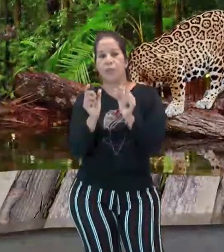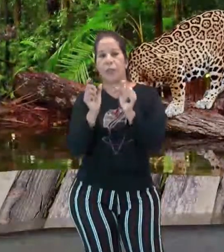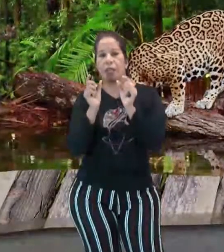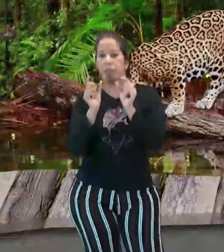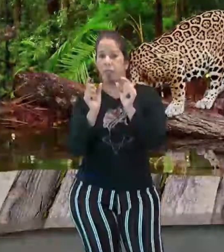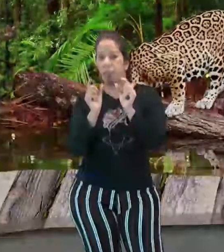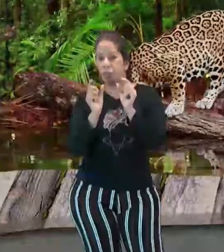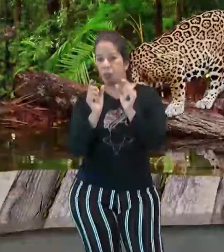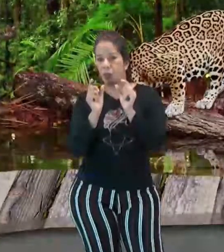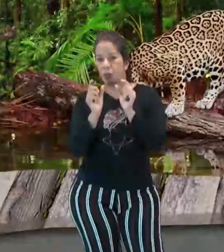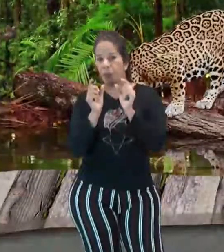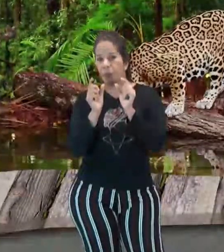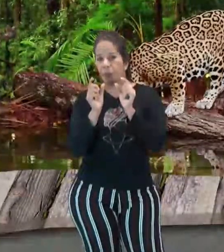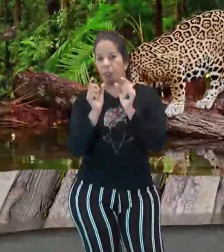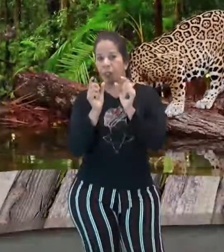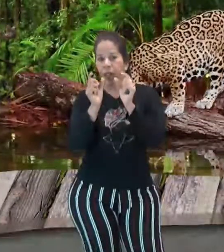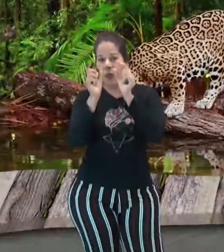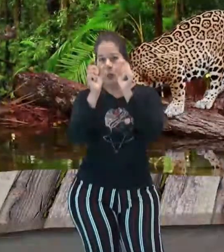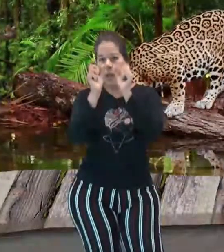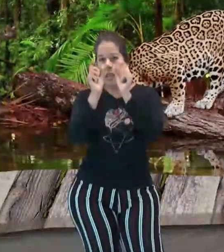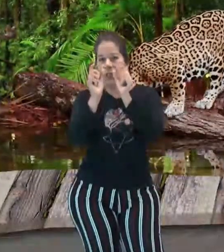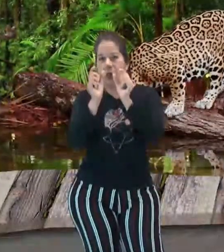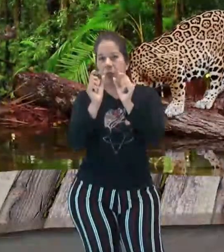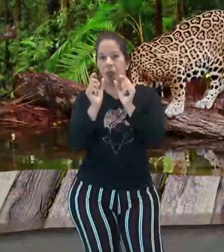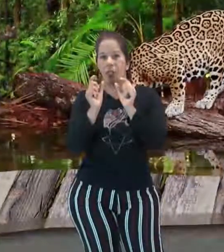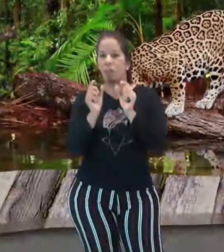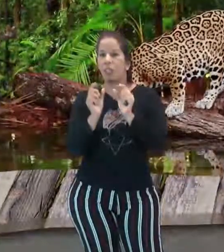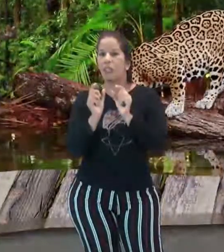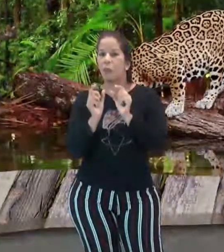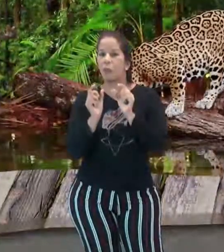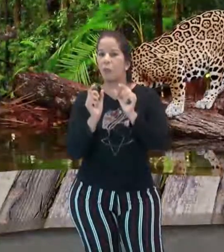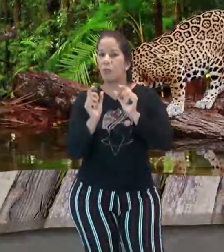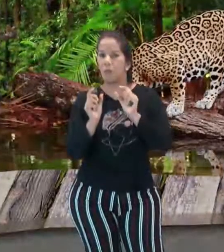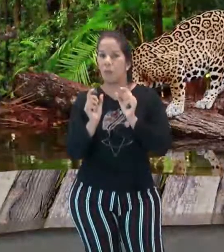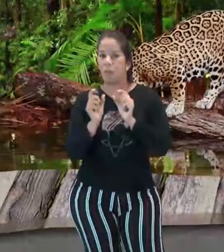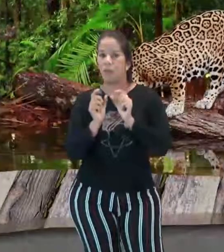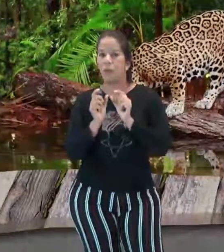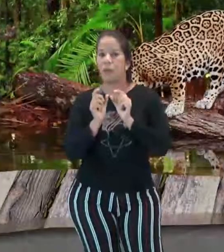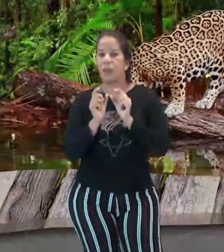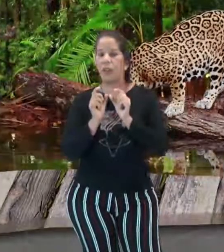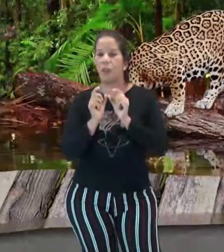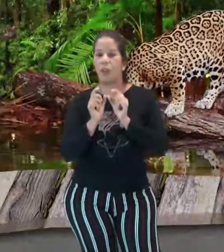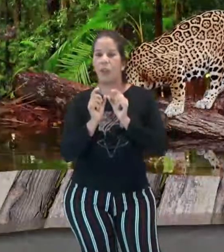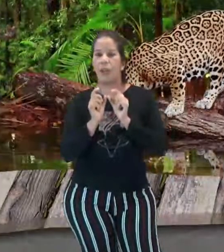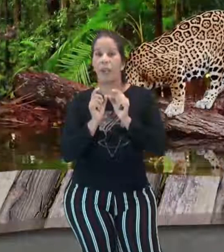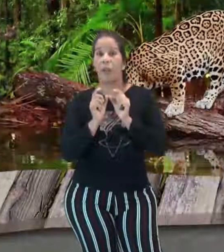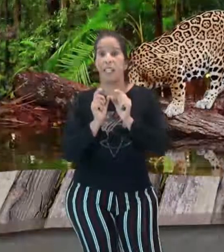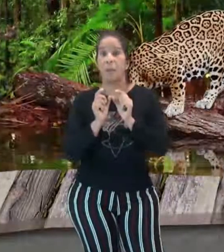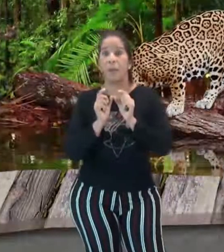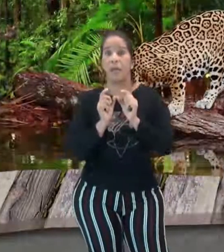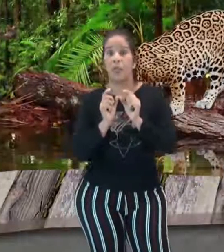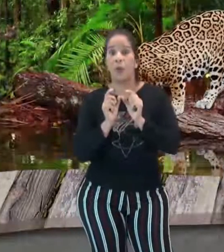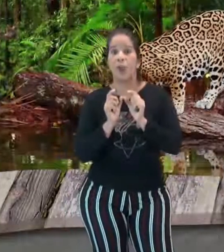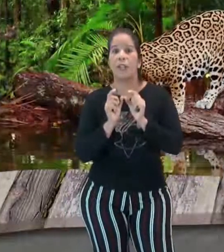testículos. Esses testículos tem uma região específica que são os túbulos seminíferos, vai estar ocorrendo